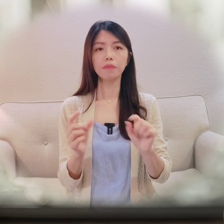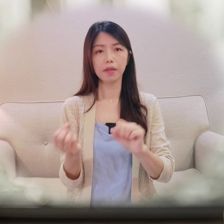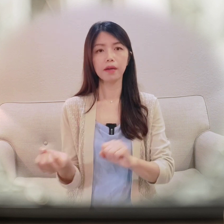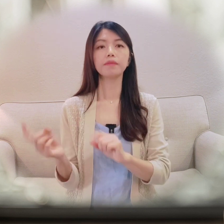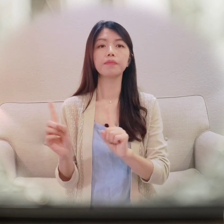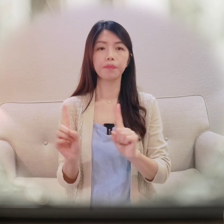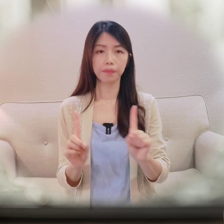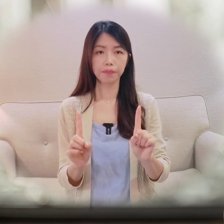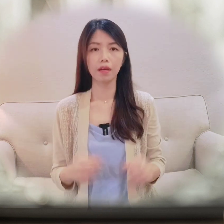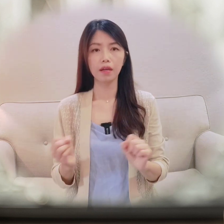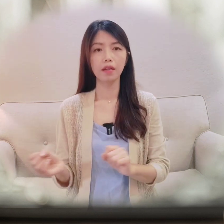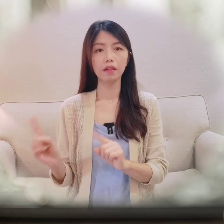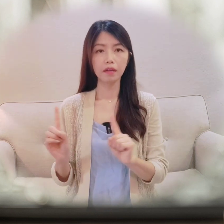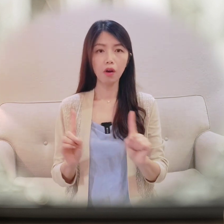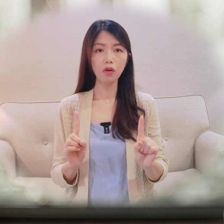뜻의 수어입니다.